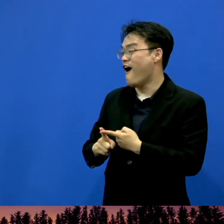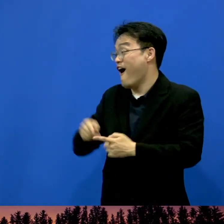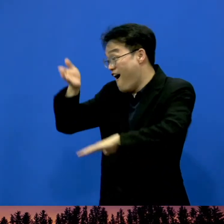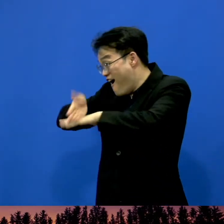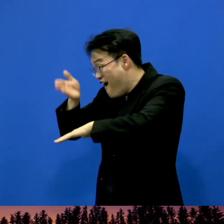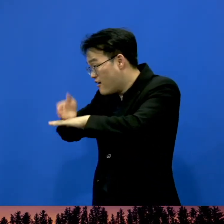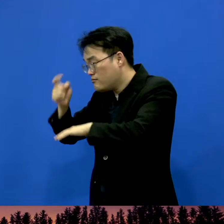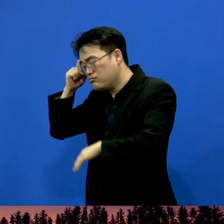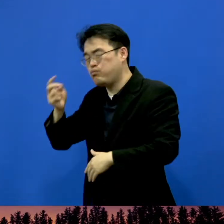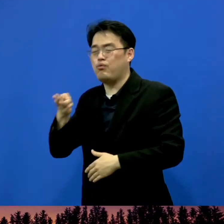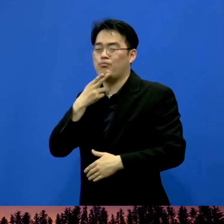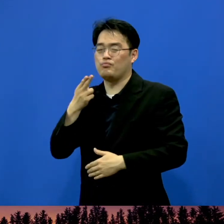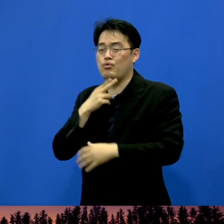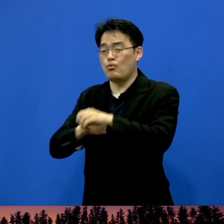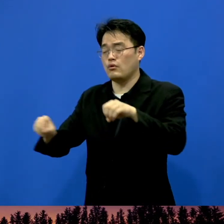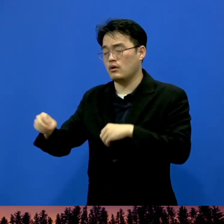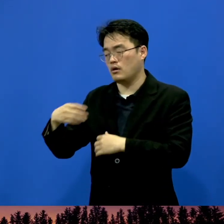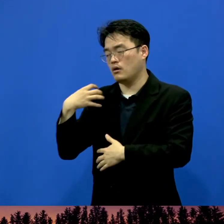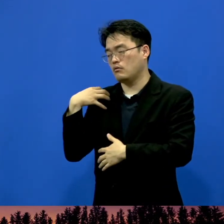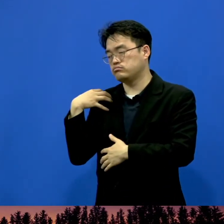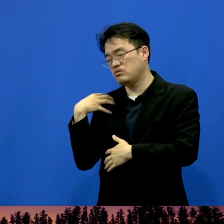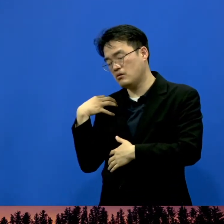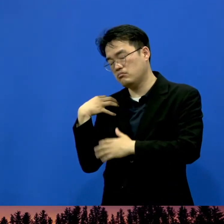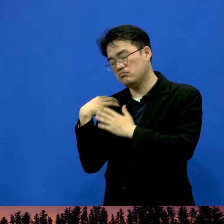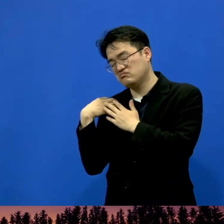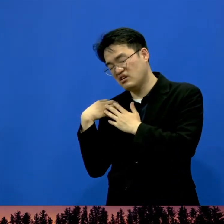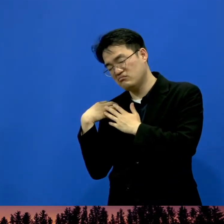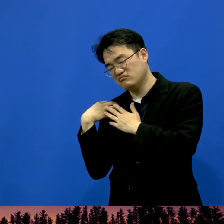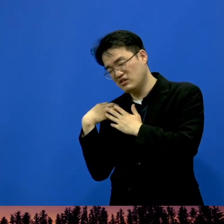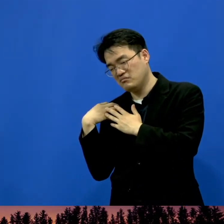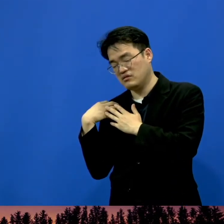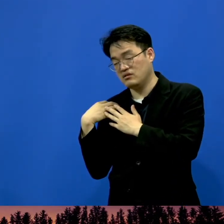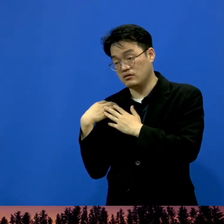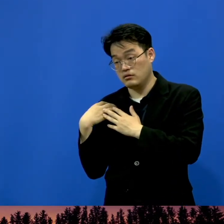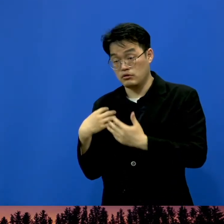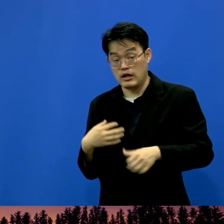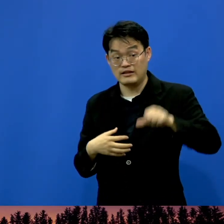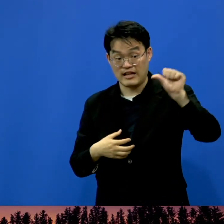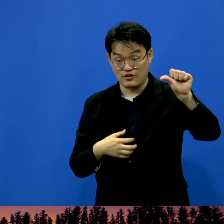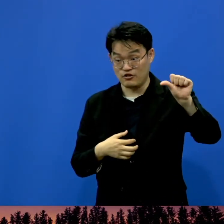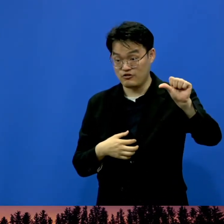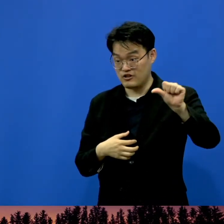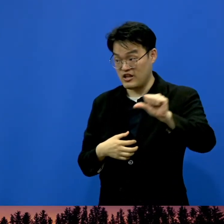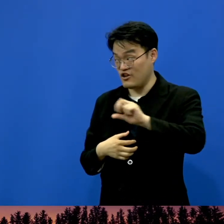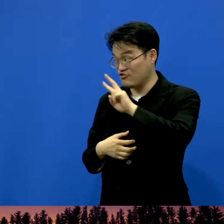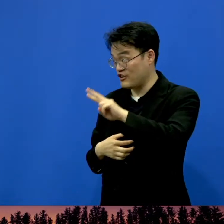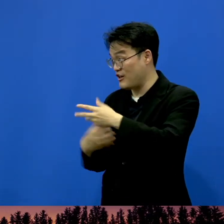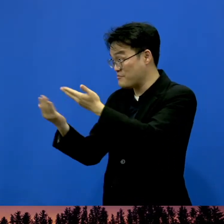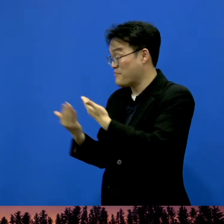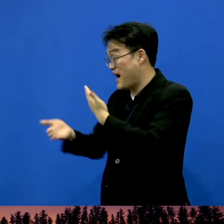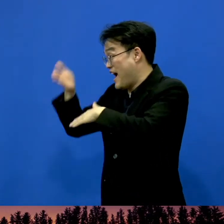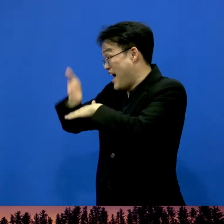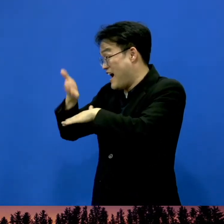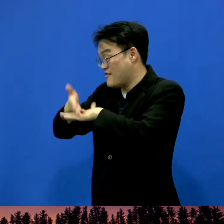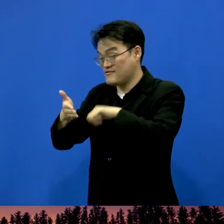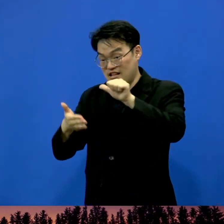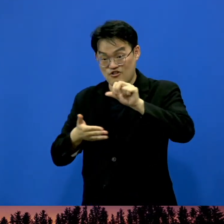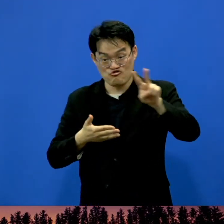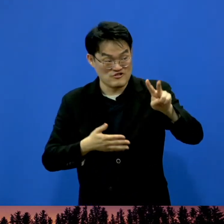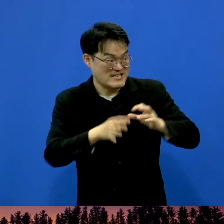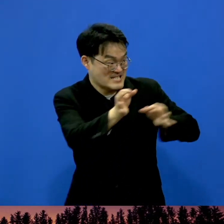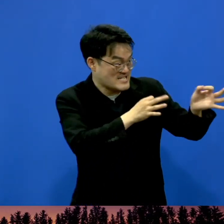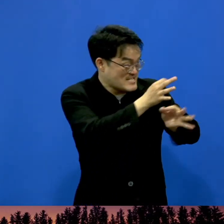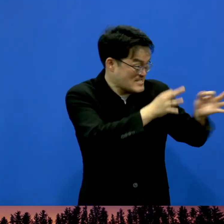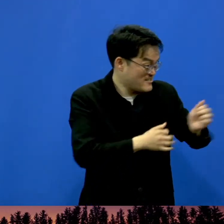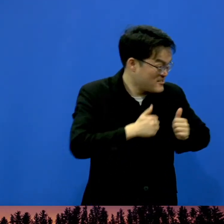그 받은 것에 대한 굉장히 기쁨을 가지고 적극적으로 바로 가서 했는데, 이거는 숨긴 것은 주인에 대한 의심을